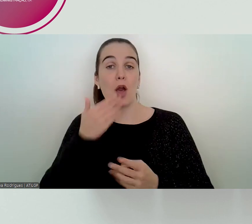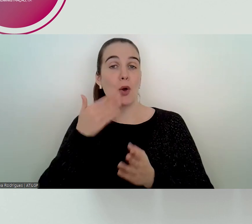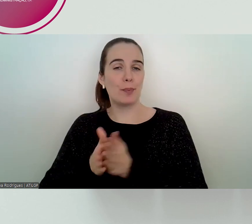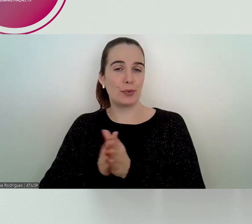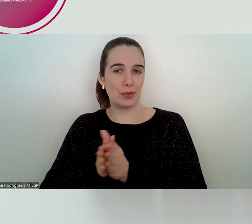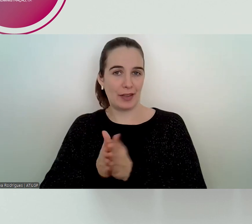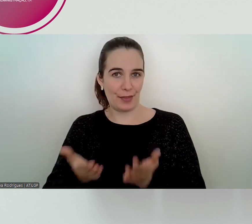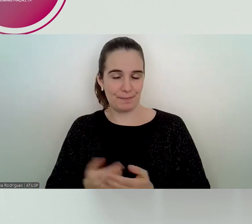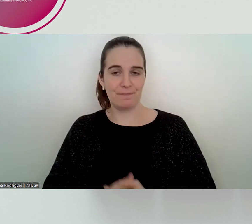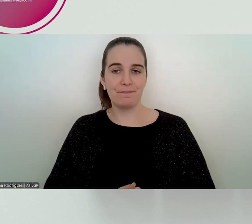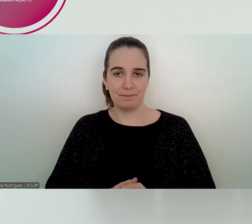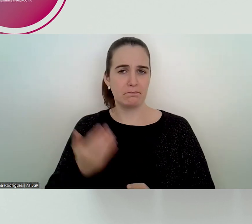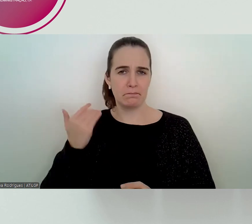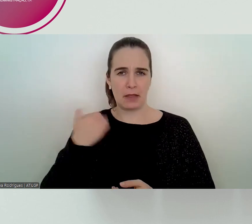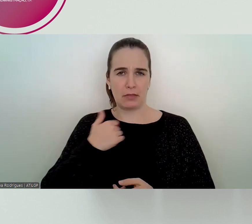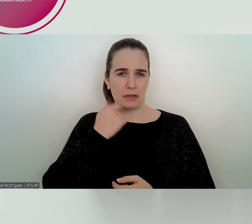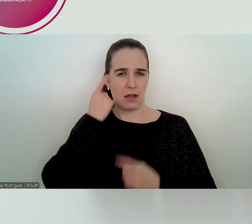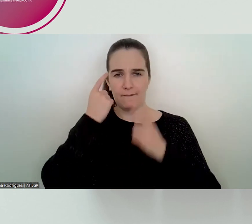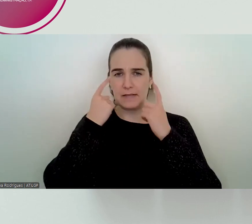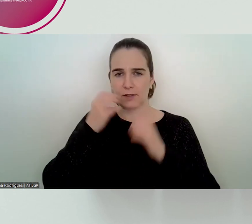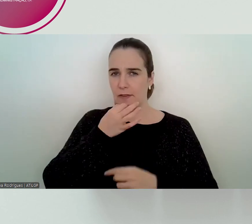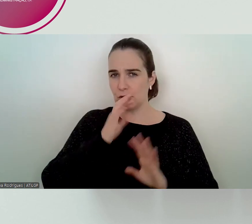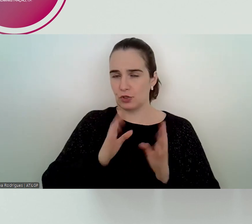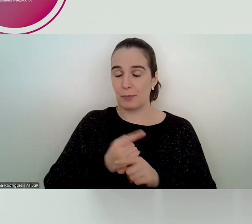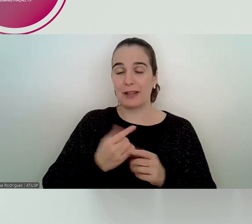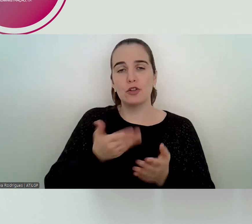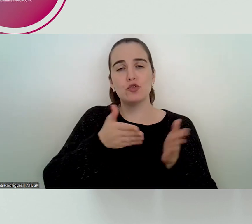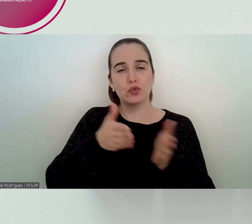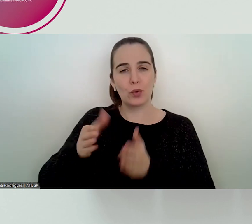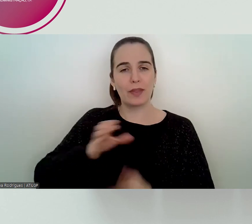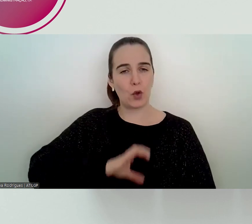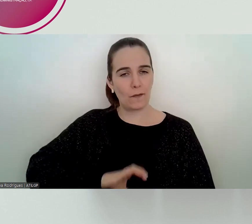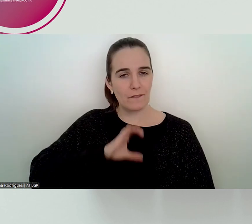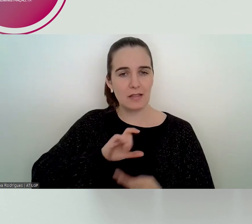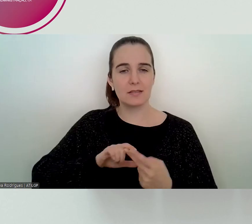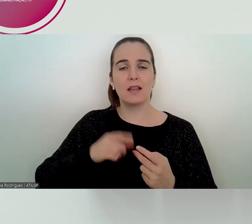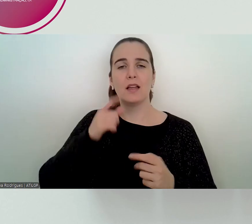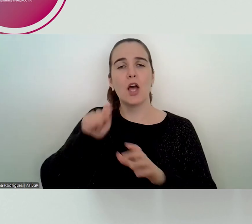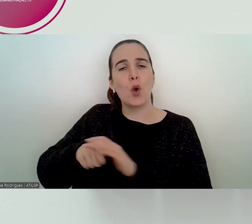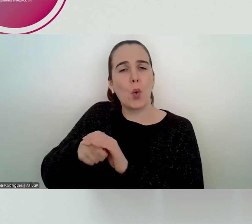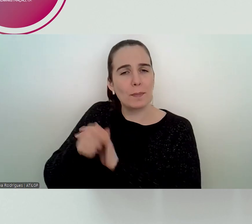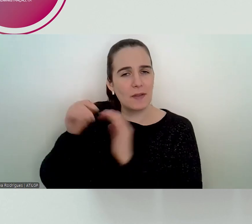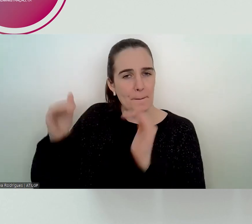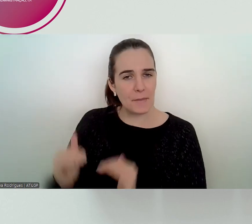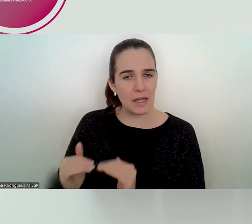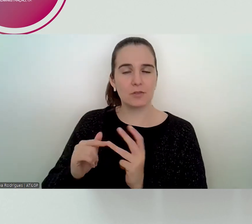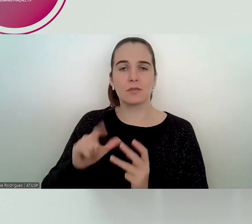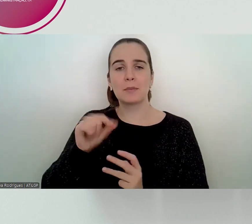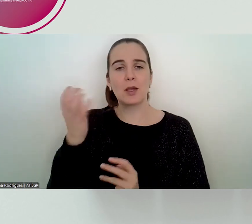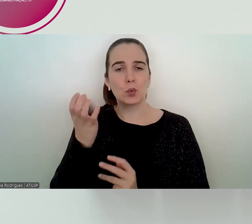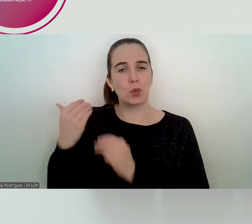nos inclinávamos anteriormente na reflexão, para reforçar a confiança, prevenir a corrupção e promover uma cultura